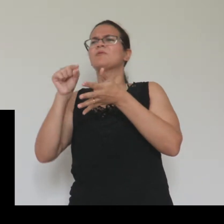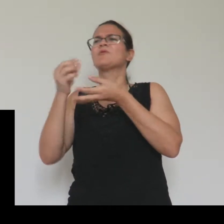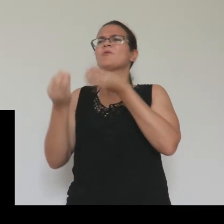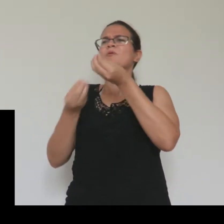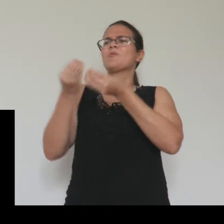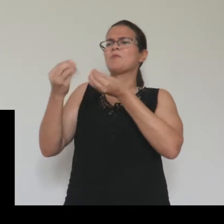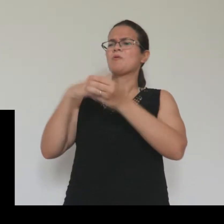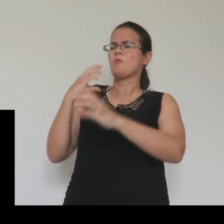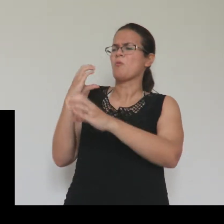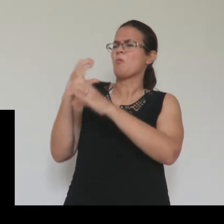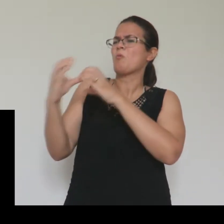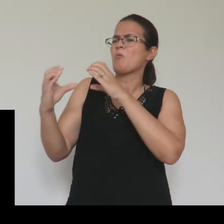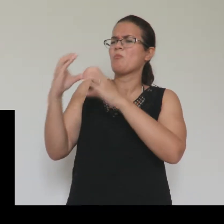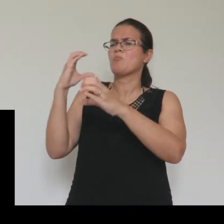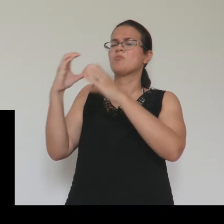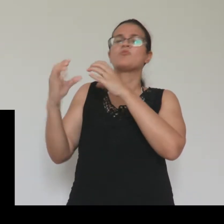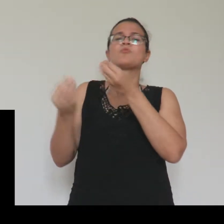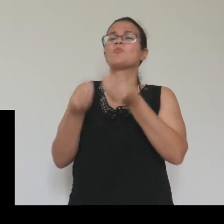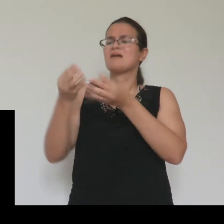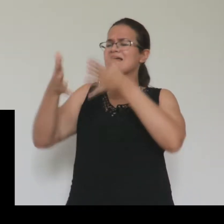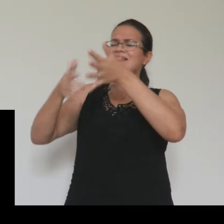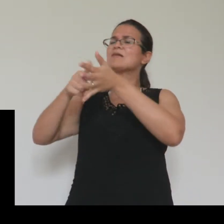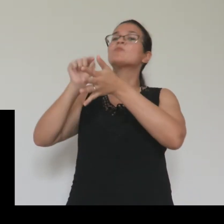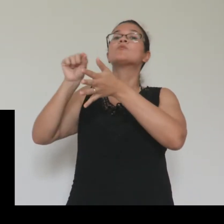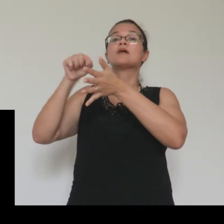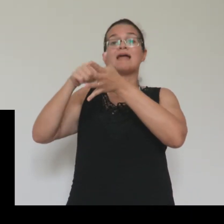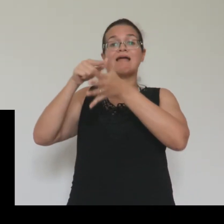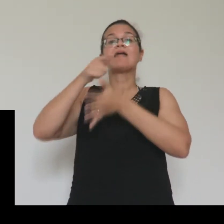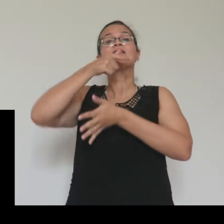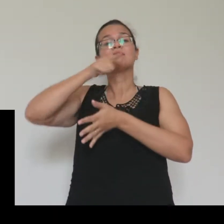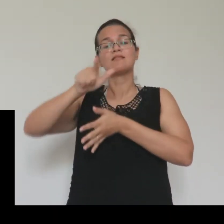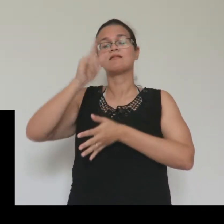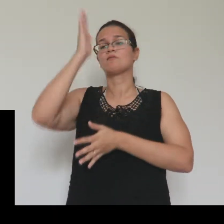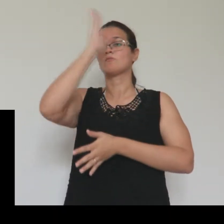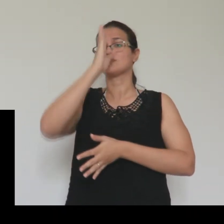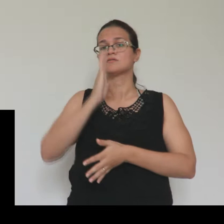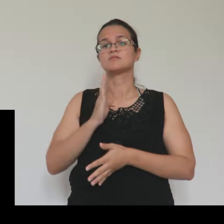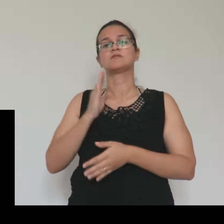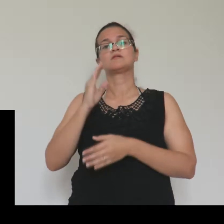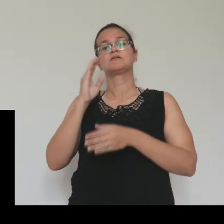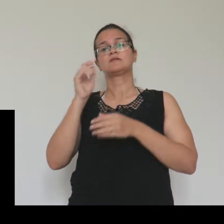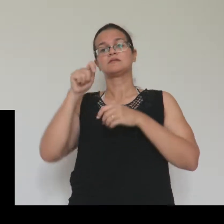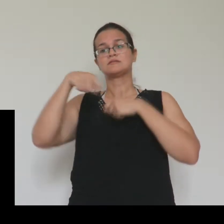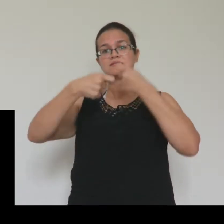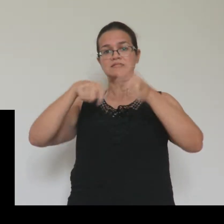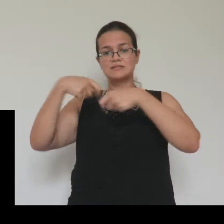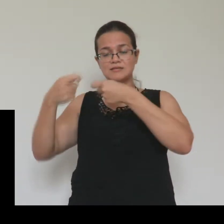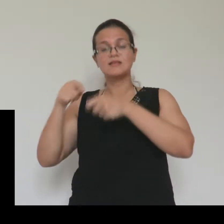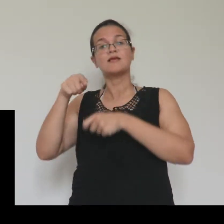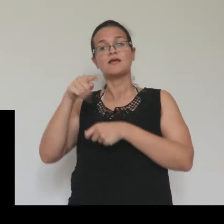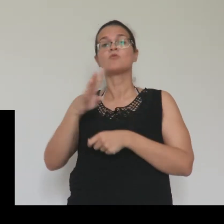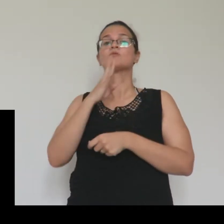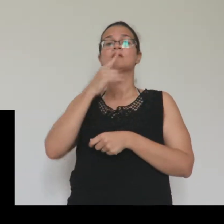dele comunicar? Então, o que é Libras? É Língua Brasileira de Sinais. Ela foi reconhecida pela Lei